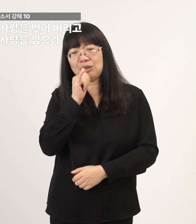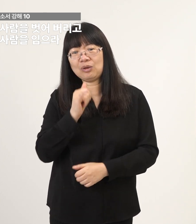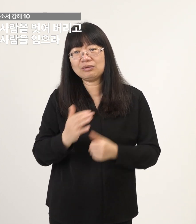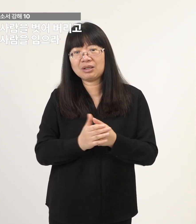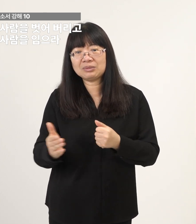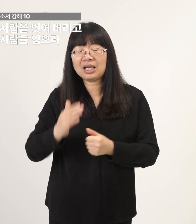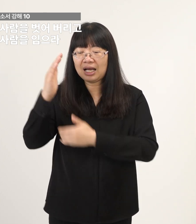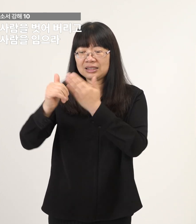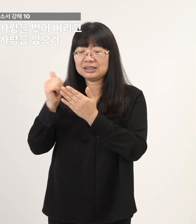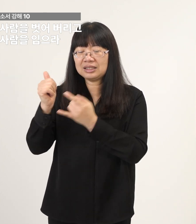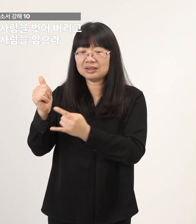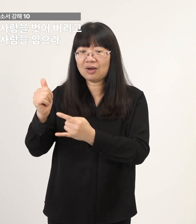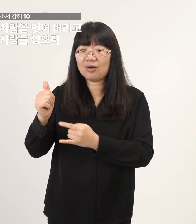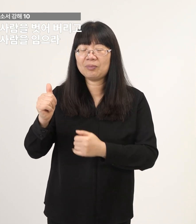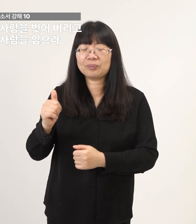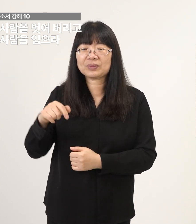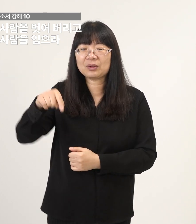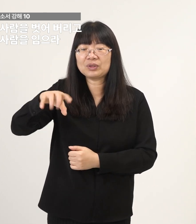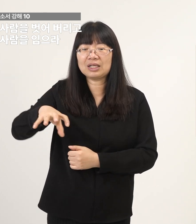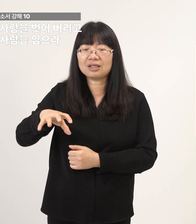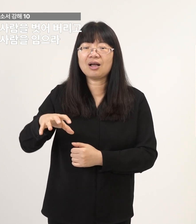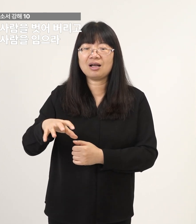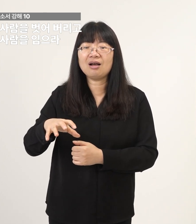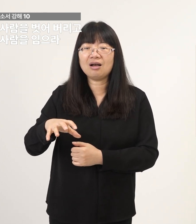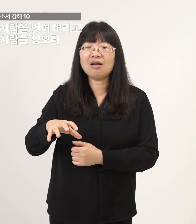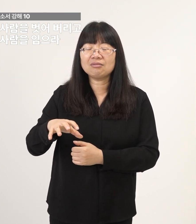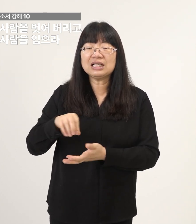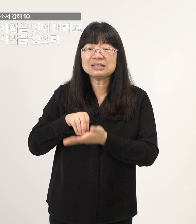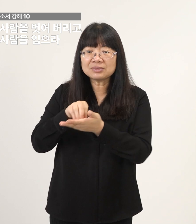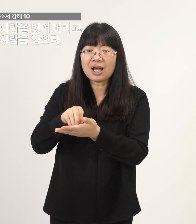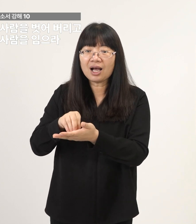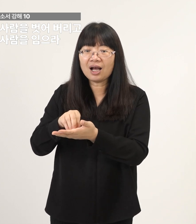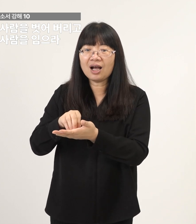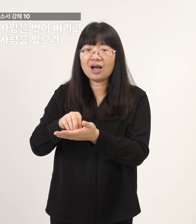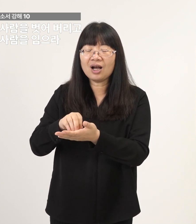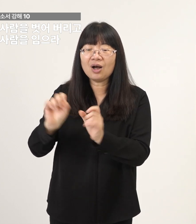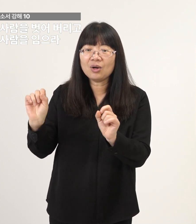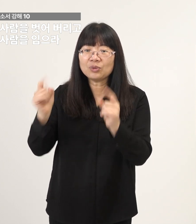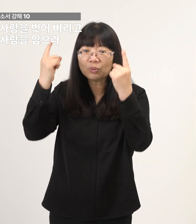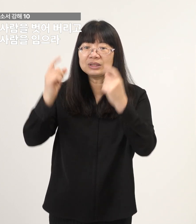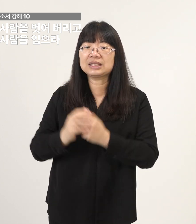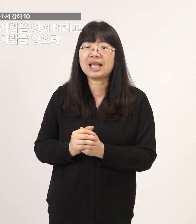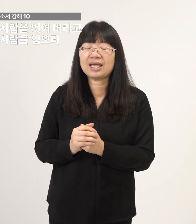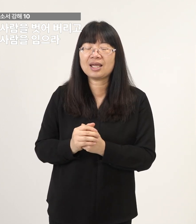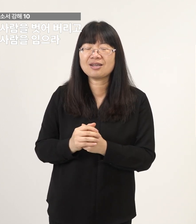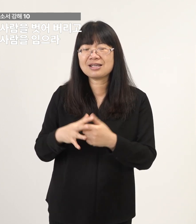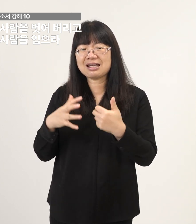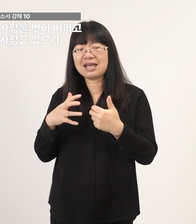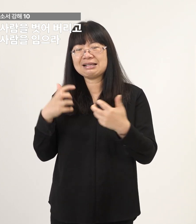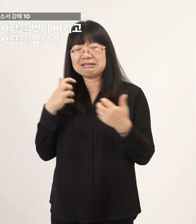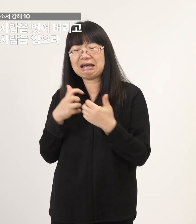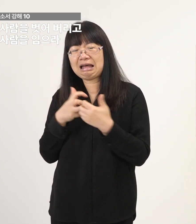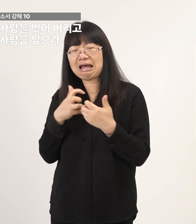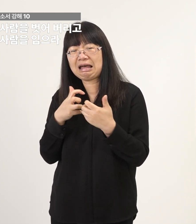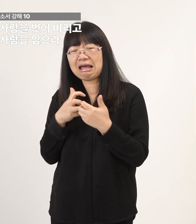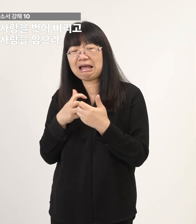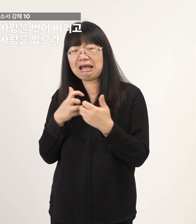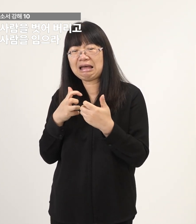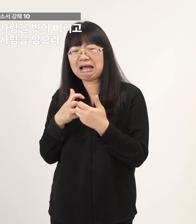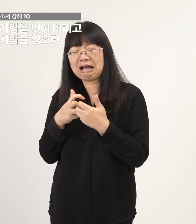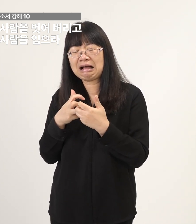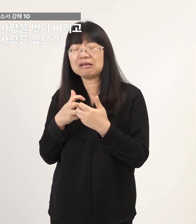만들어요. 그러면 가나안 땅에서 우리에게 가르치고자 하는 성경의 원리가